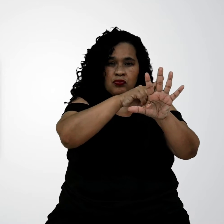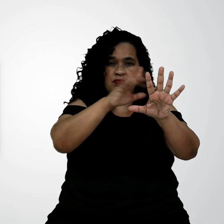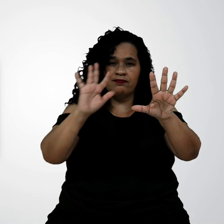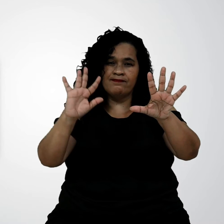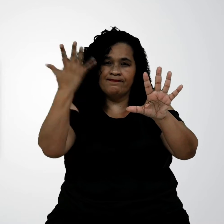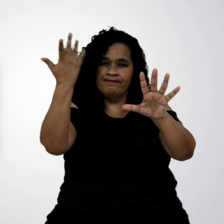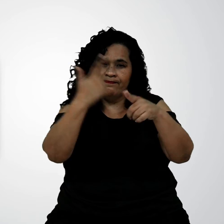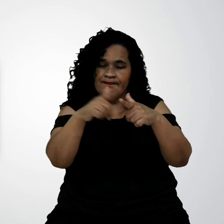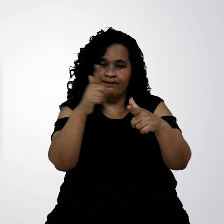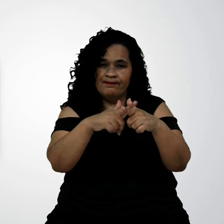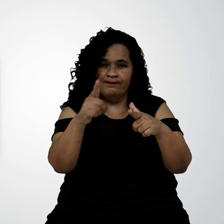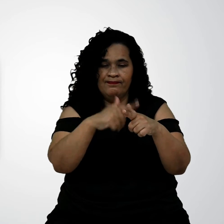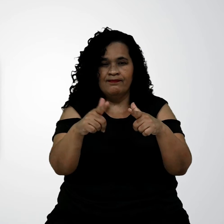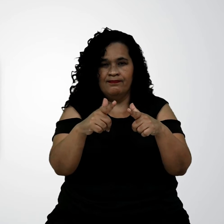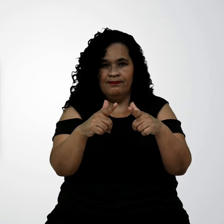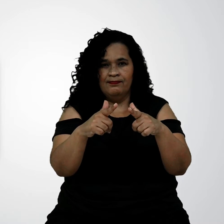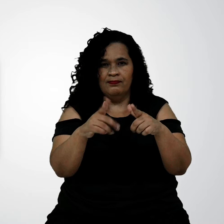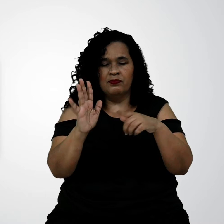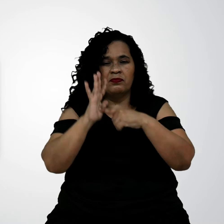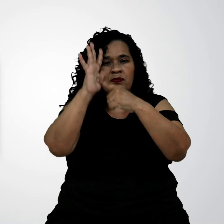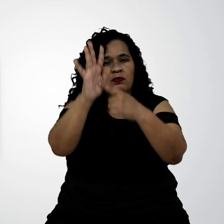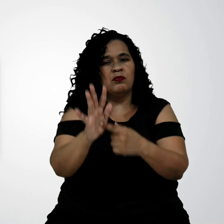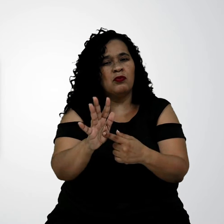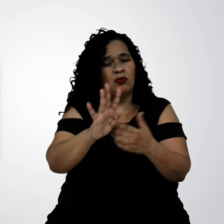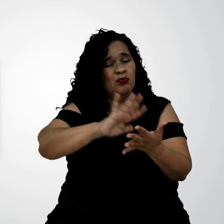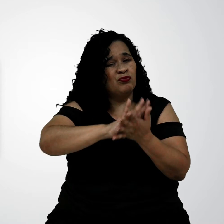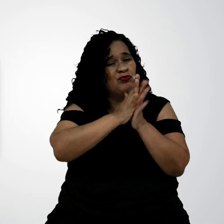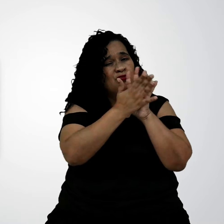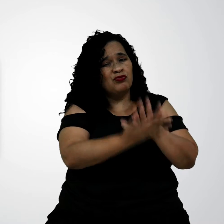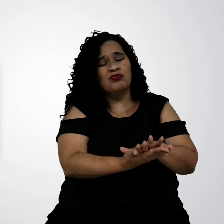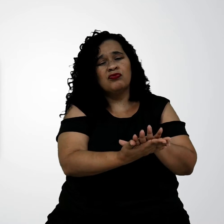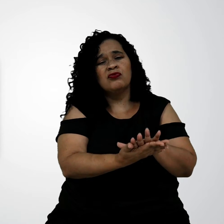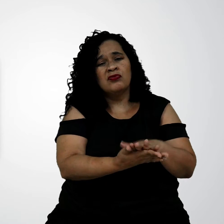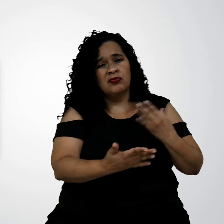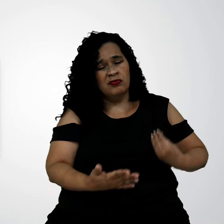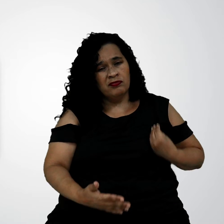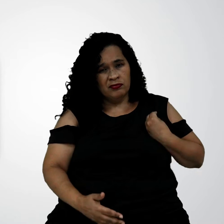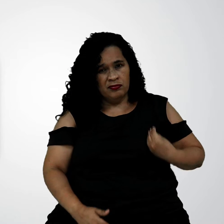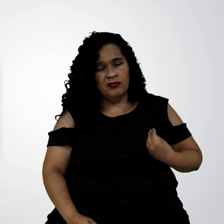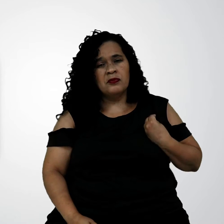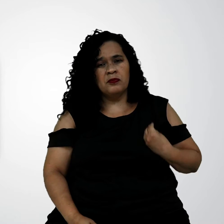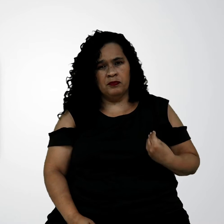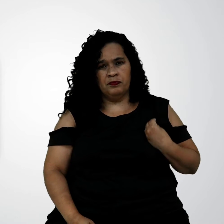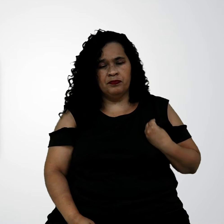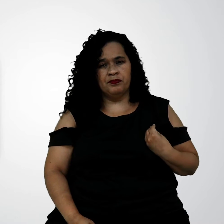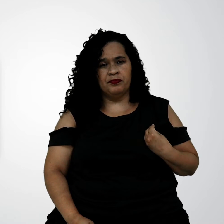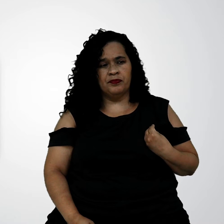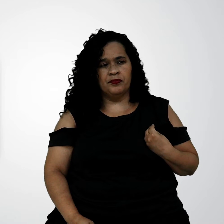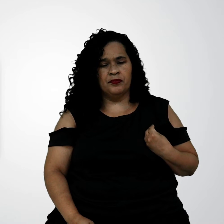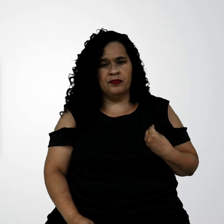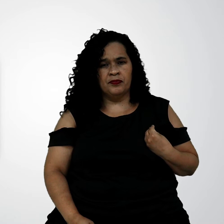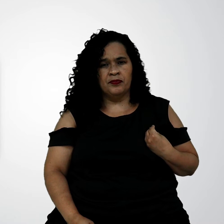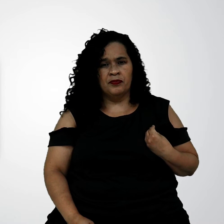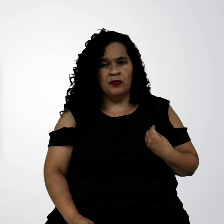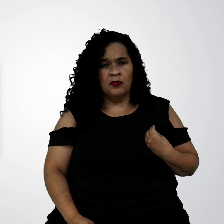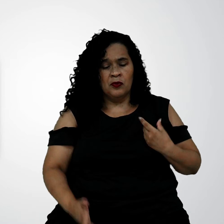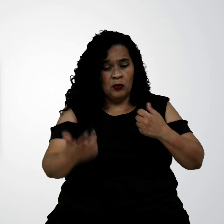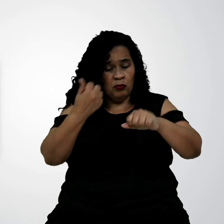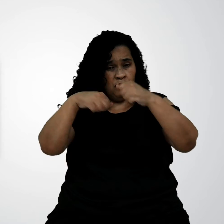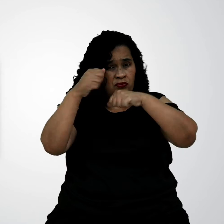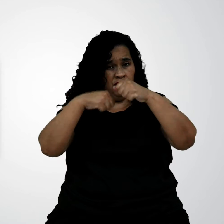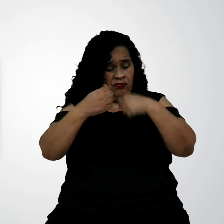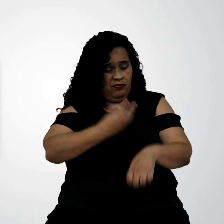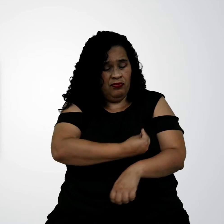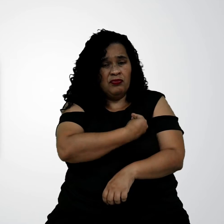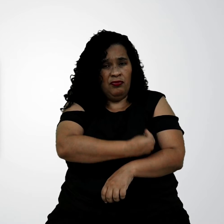acontece, há um desequilíbrio na minha vida. E a área financeira é uma das áreas que traz o